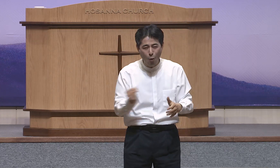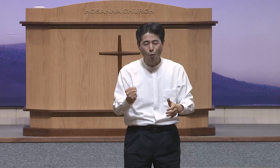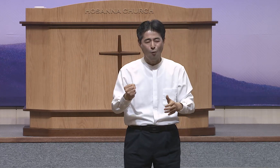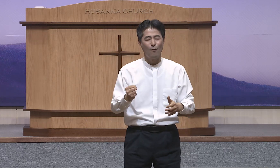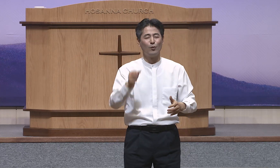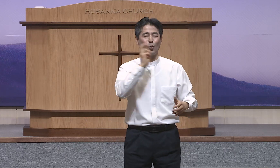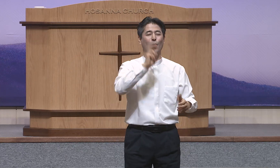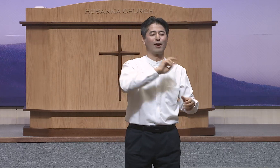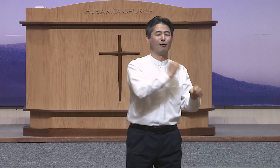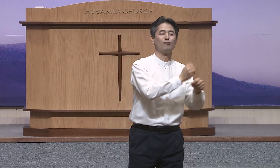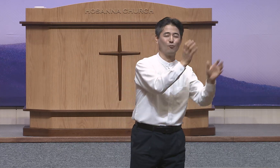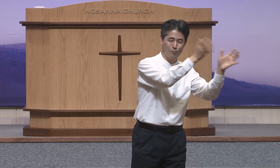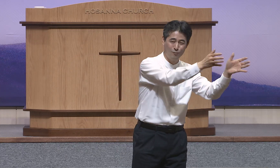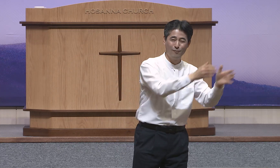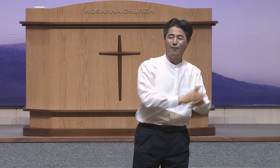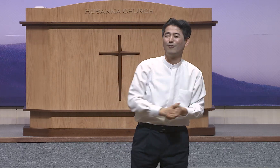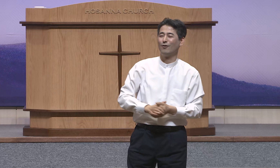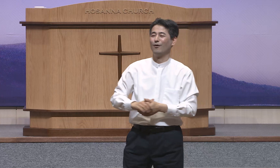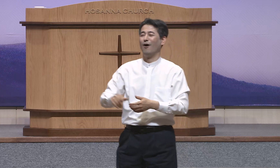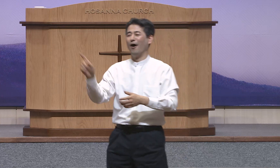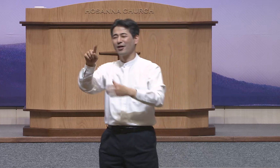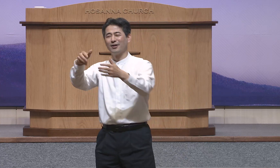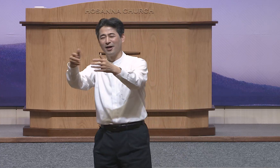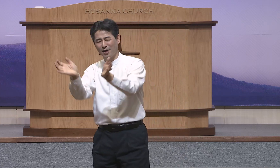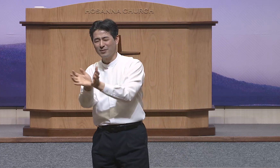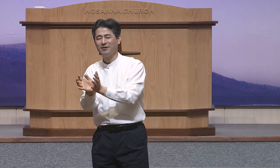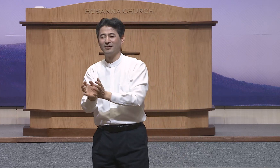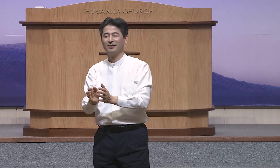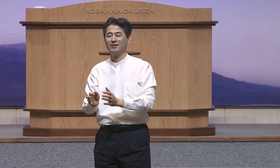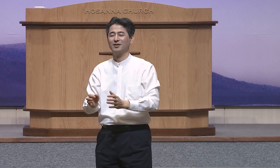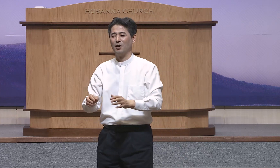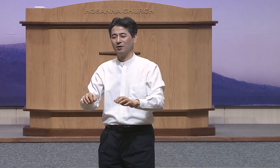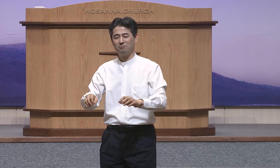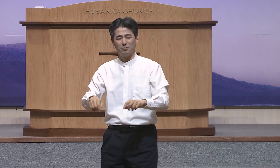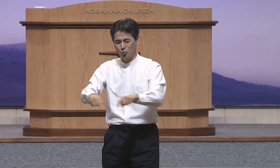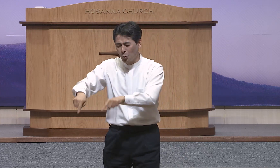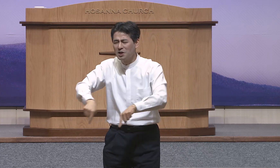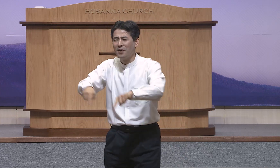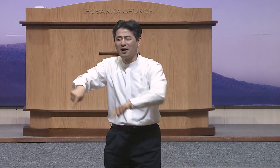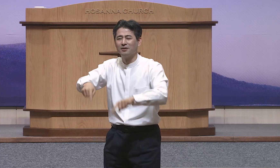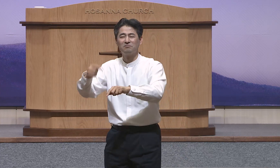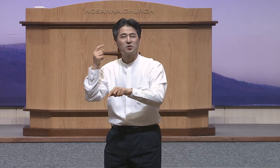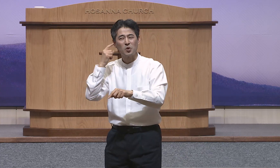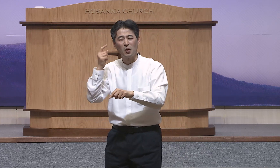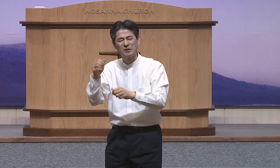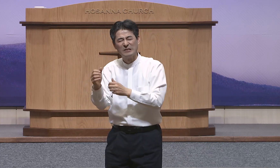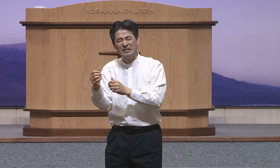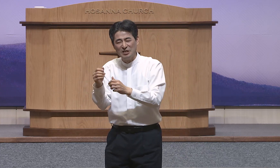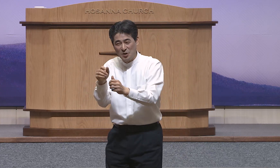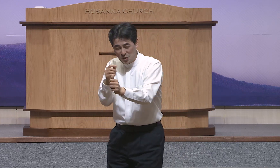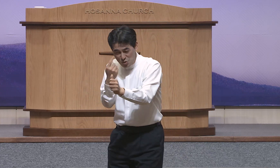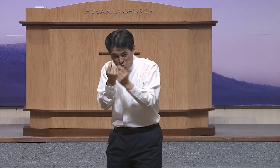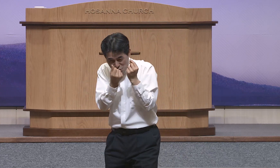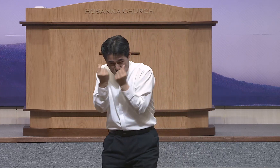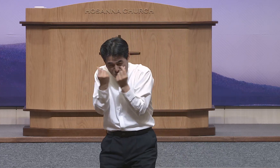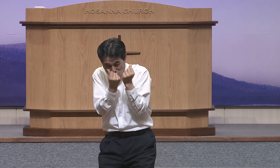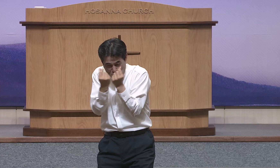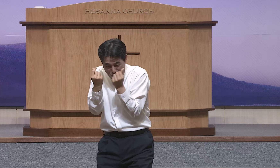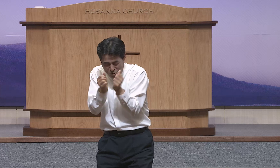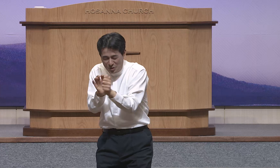그 어떤 팀은 그 큰 북을 치면서 박자를 맞췄고, 어떤 팀은 녹음한 소리를 따라서